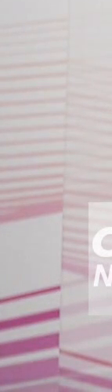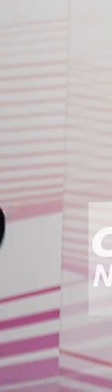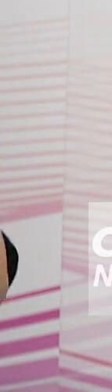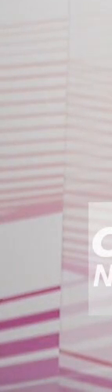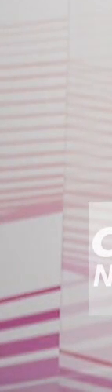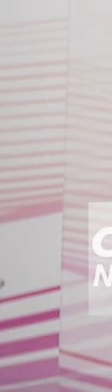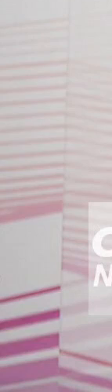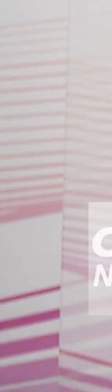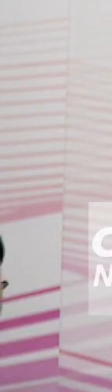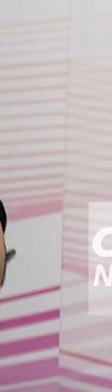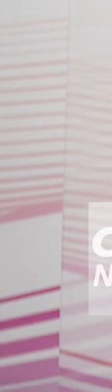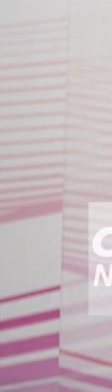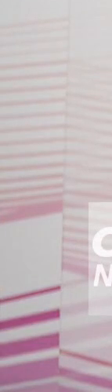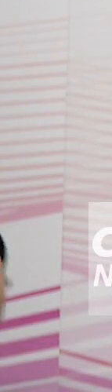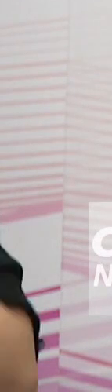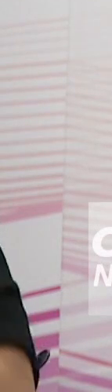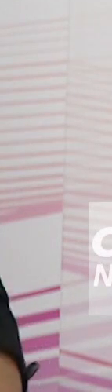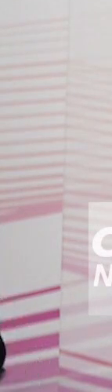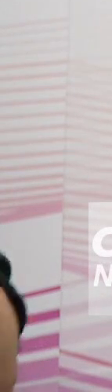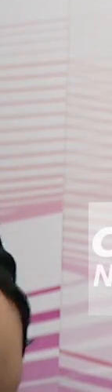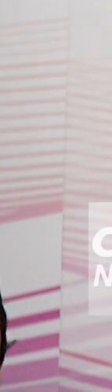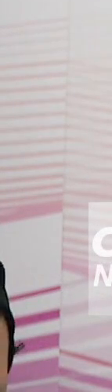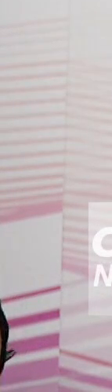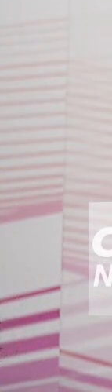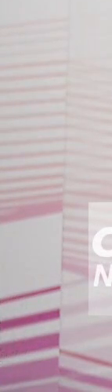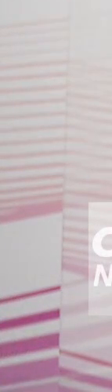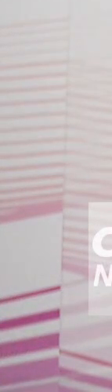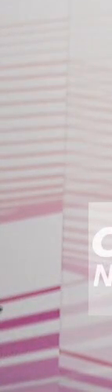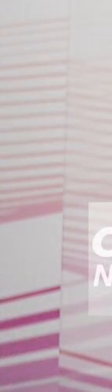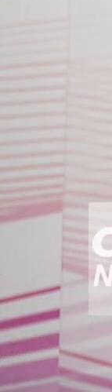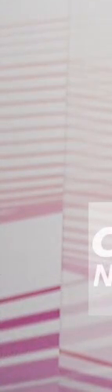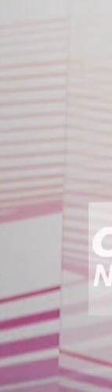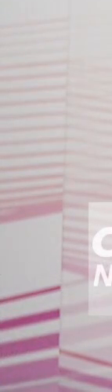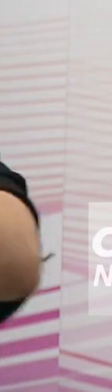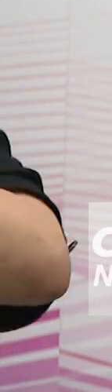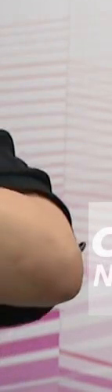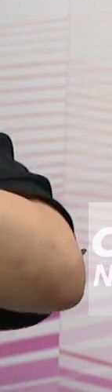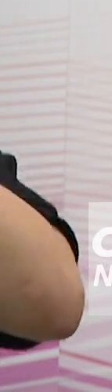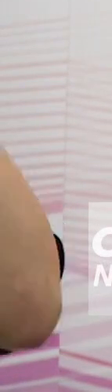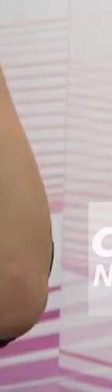다하겠습니다. 다시 한번 간곡히 부탁드립니다. 감사합니다.